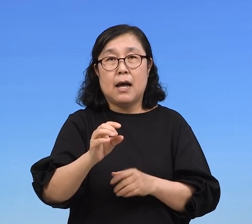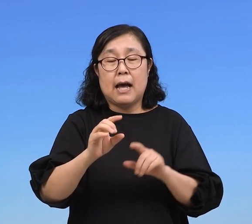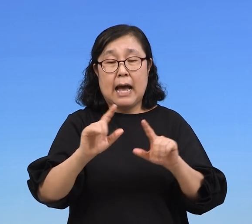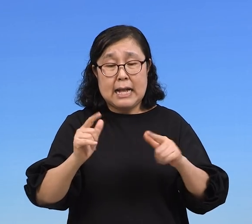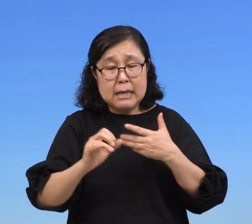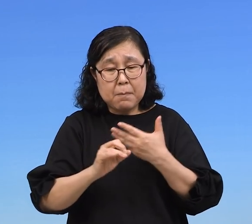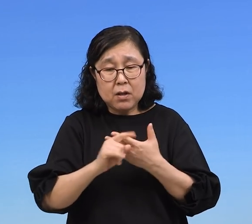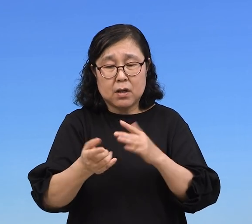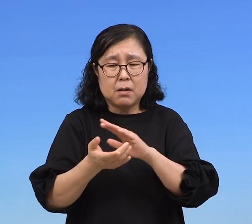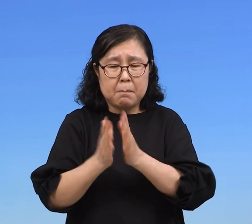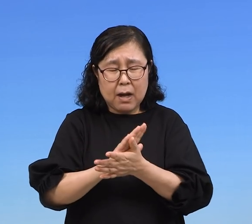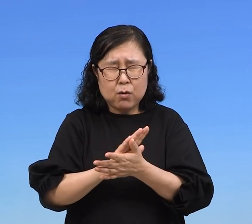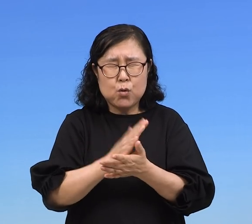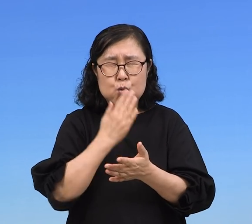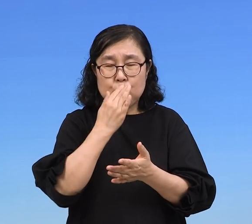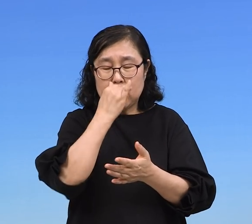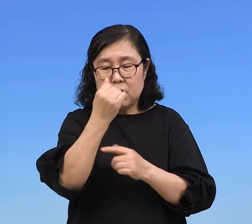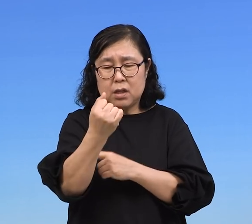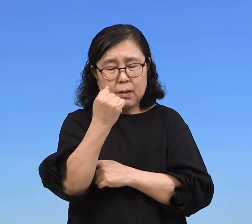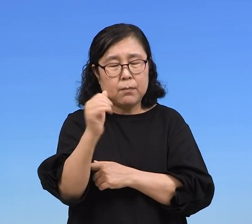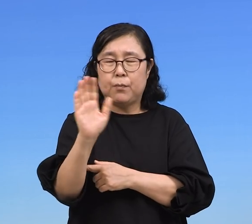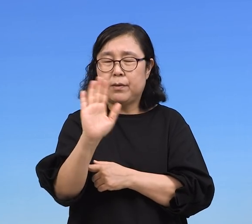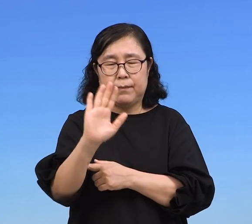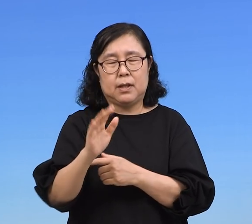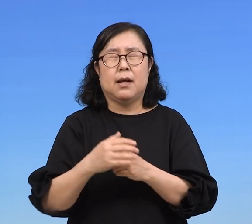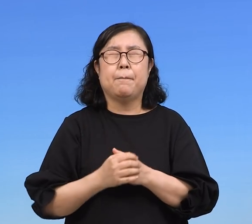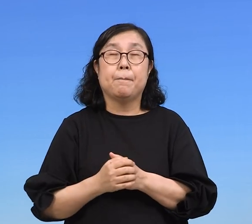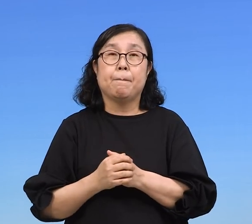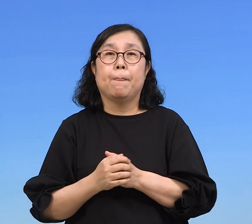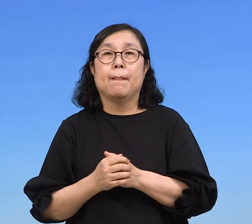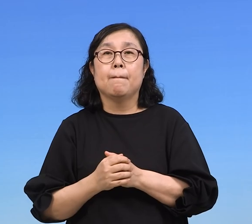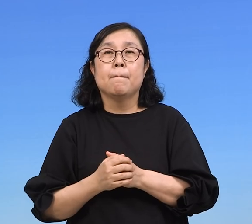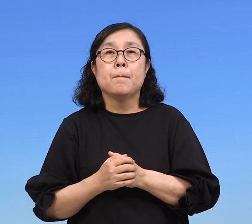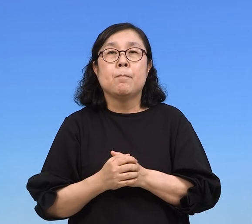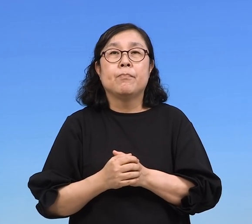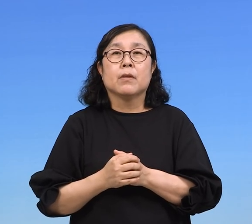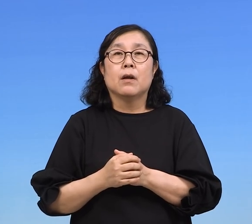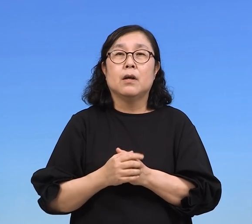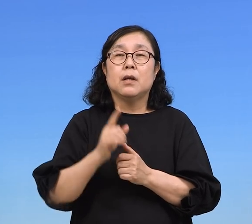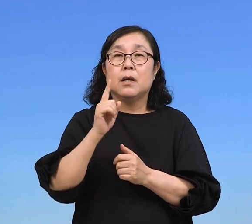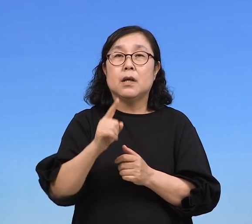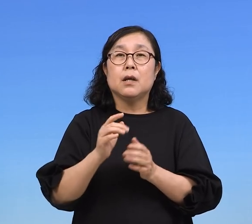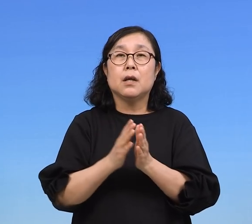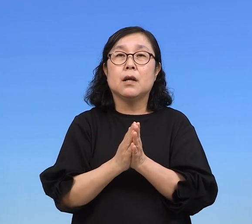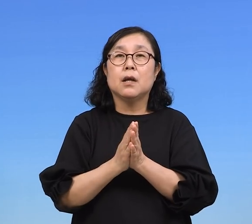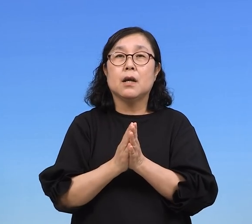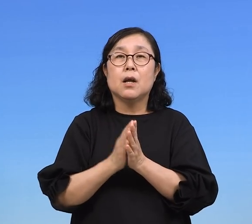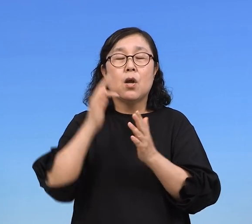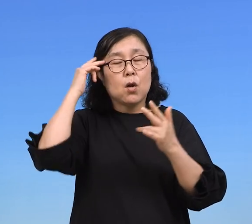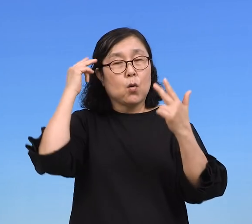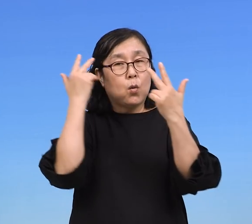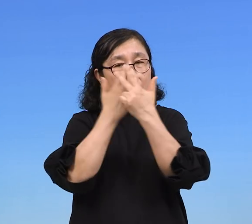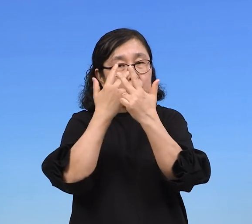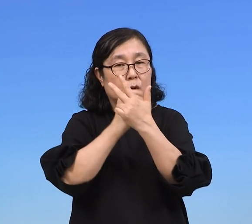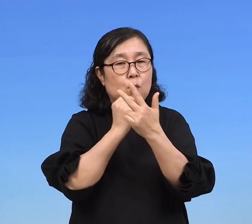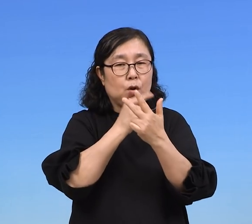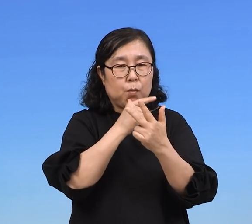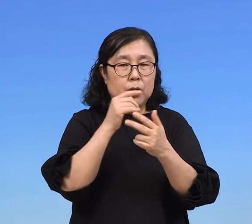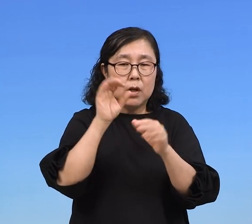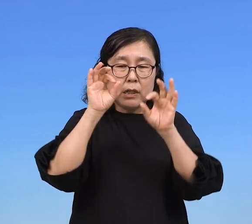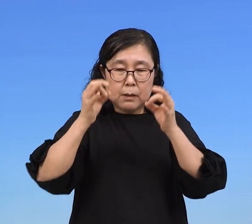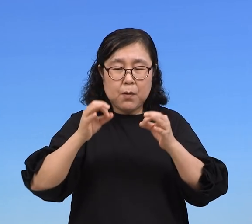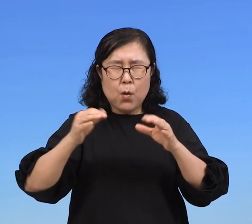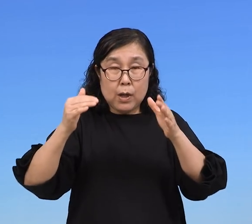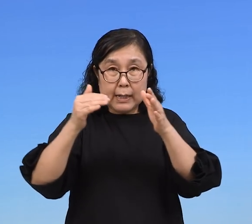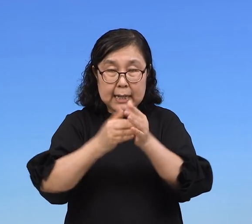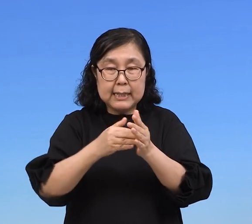이것을 바꿀 힘이 없습니다. 이번 고난주간 무엇보다도 월요일부터 금요일까지